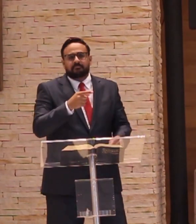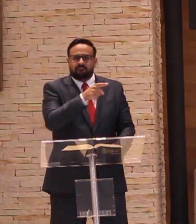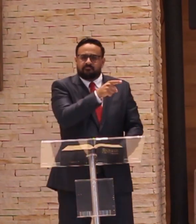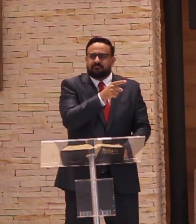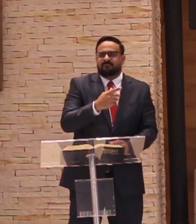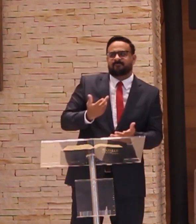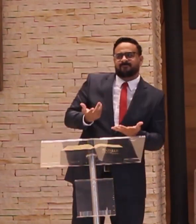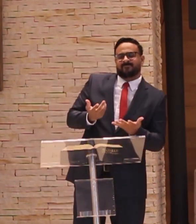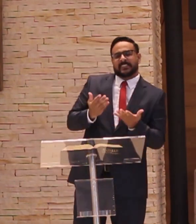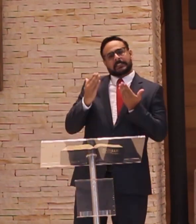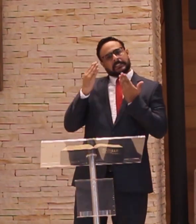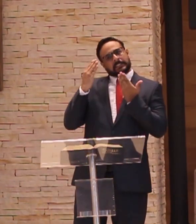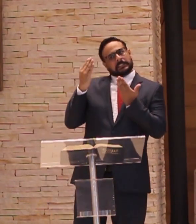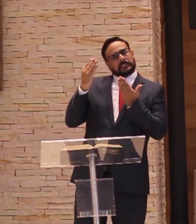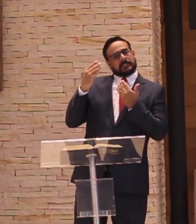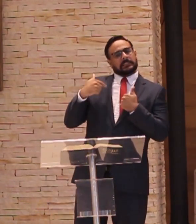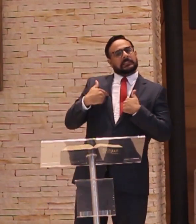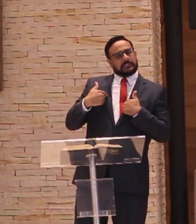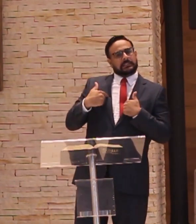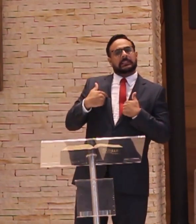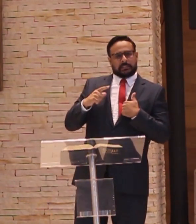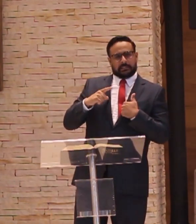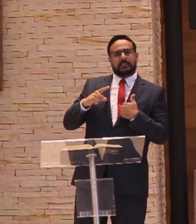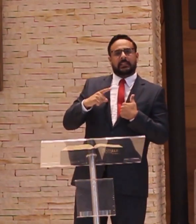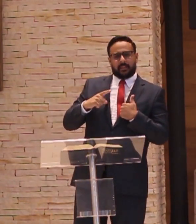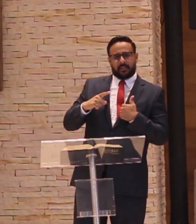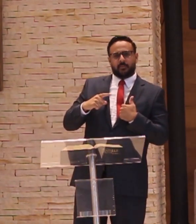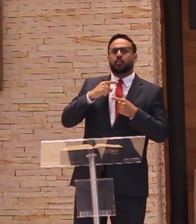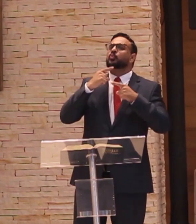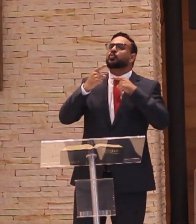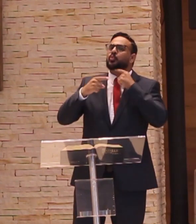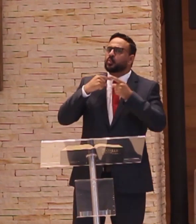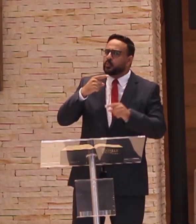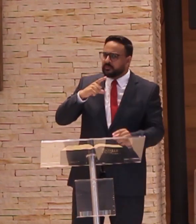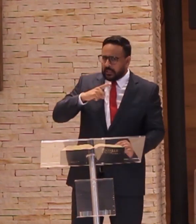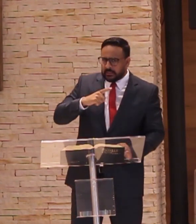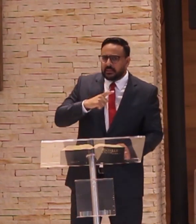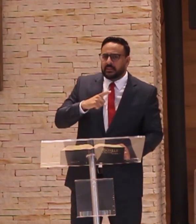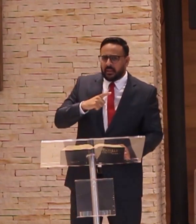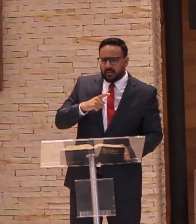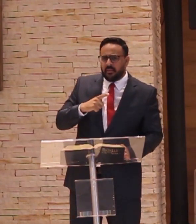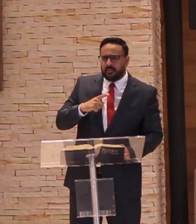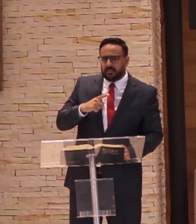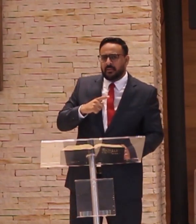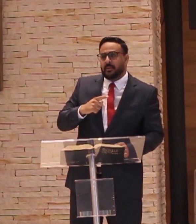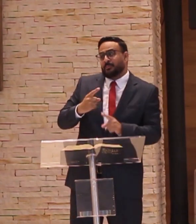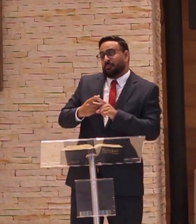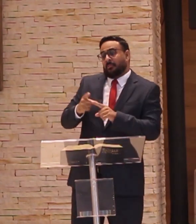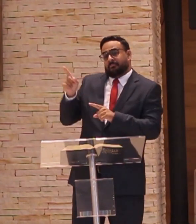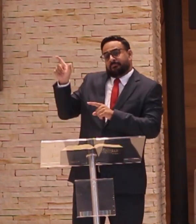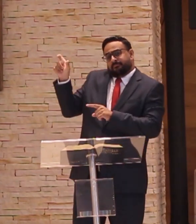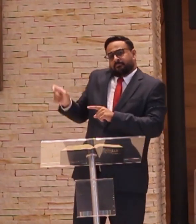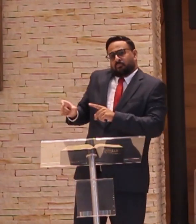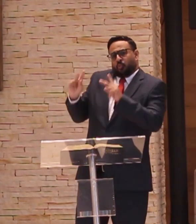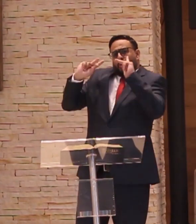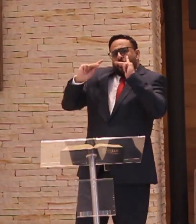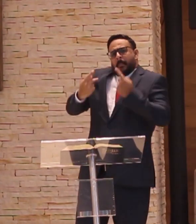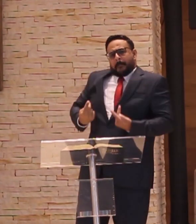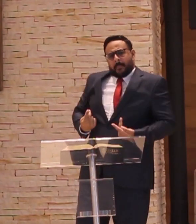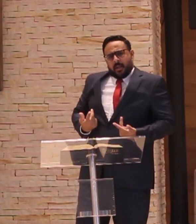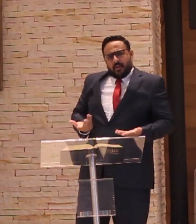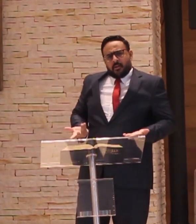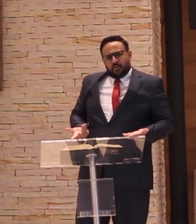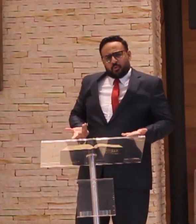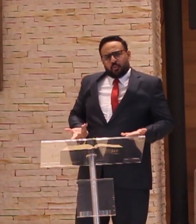para o médico: "Olha, não se preocupa não que eu vou dar uma solução para esse caso desse paciente", tudo bem, eu entendo que é um exagero,